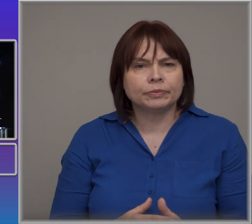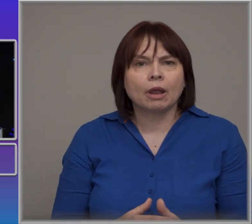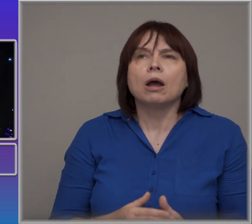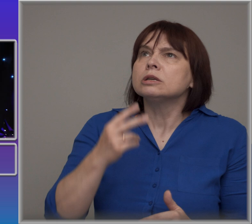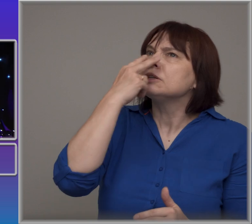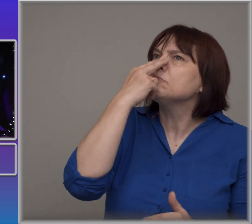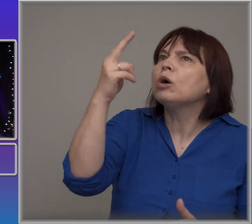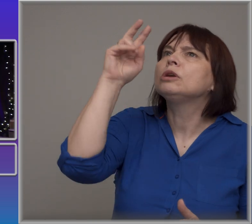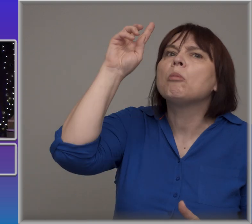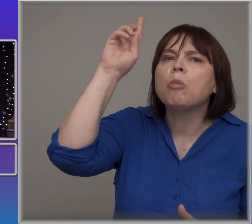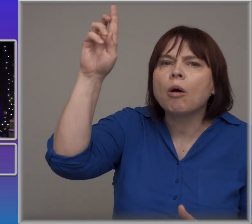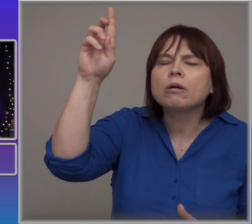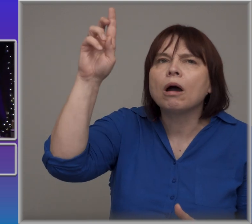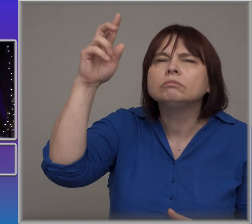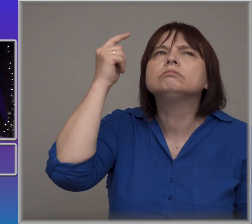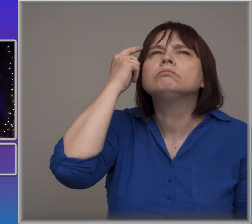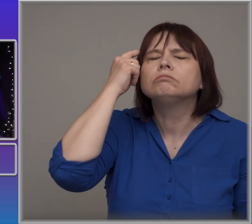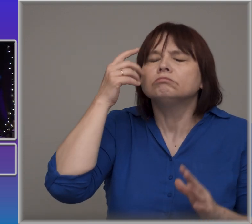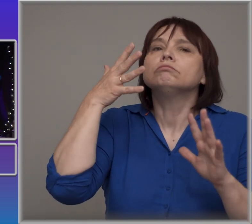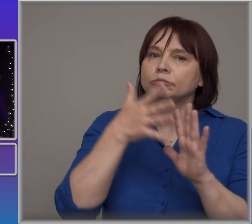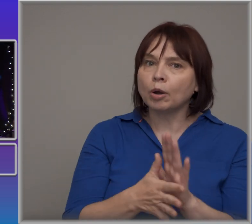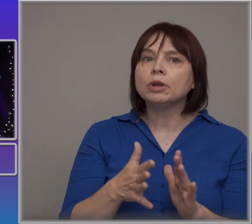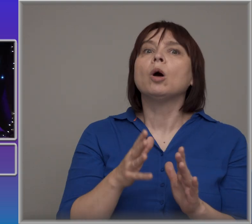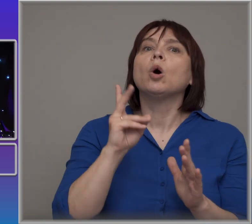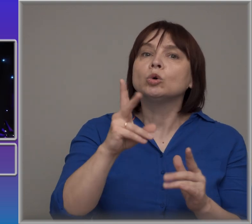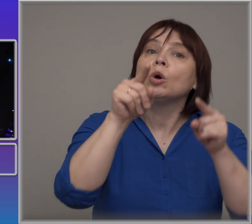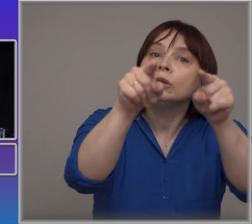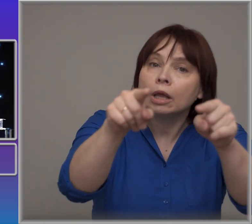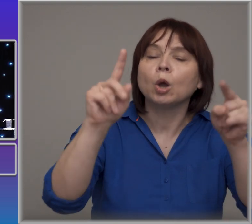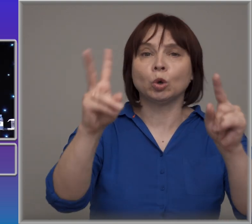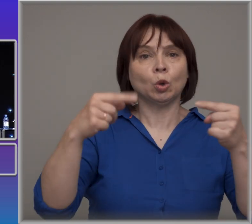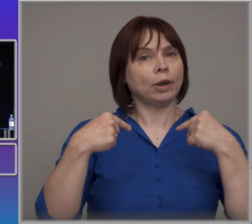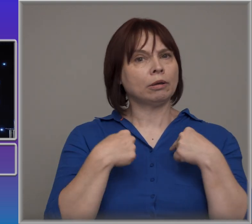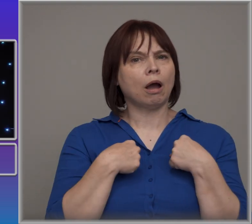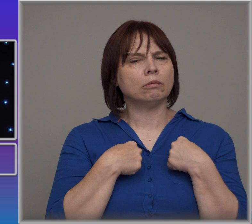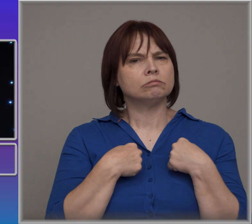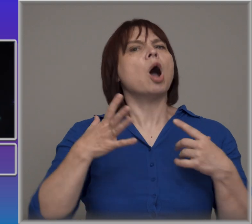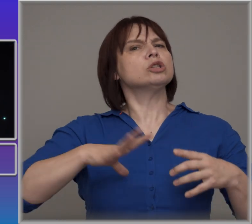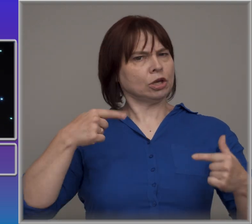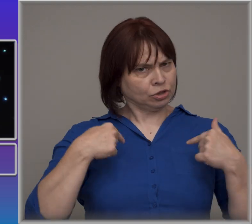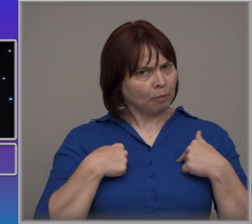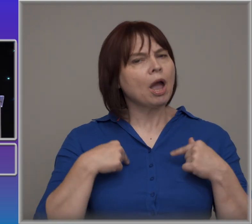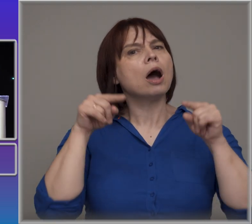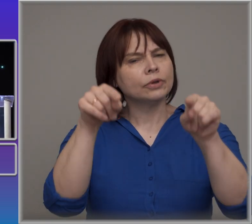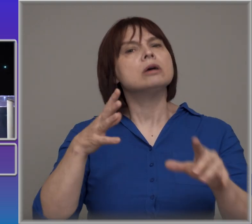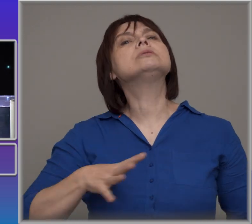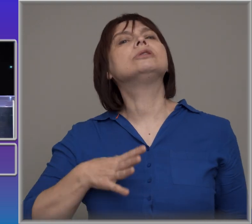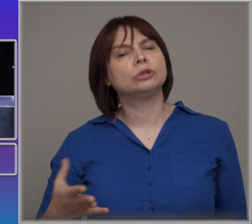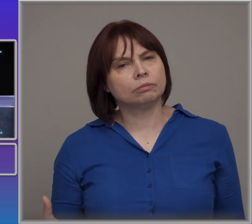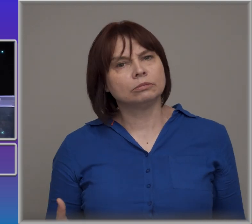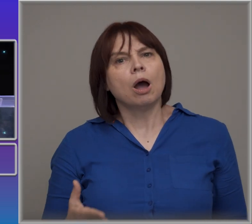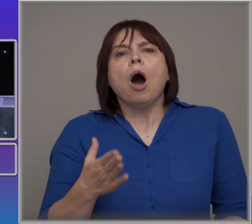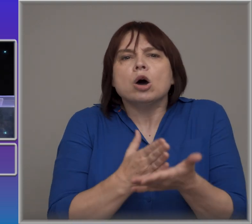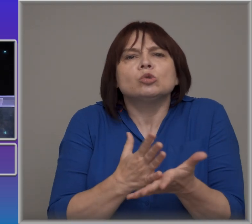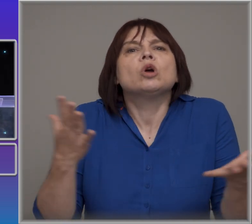служению. То есть, другими словами, ты скажешь, для чего такое начало? Зачем ты это делал? Вы знаете, для нас, как для верующих